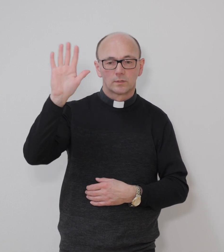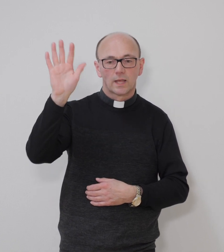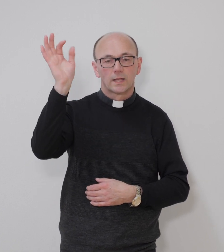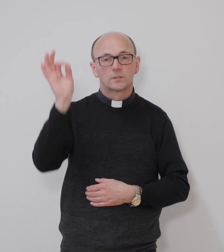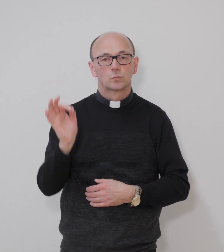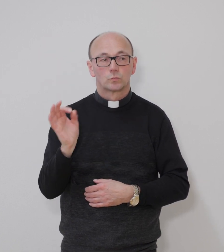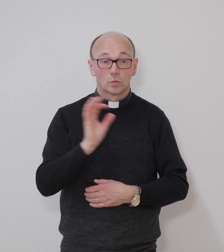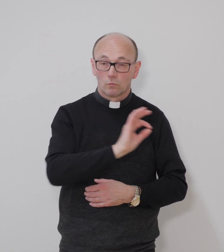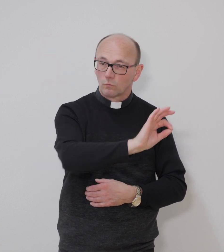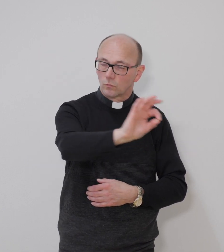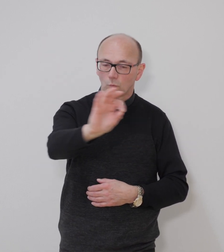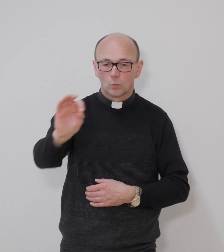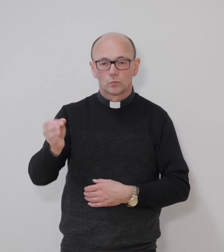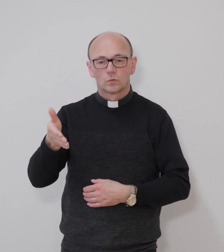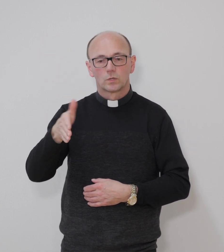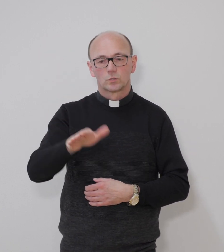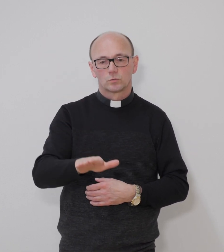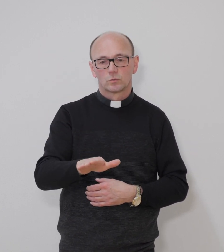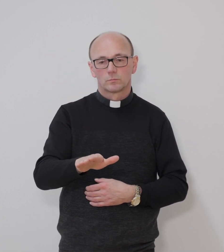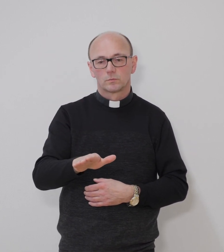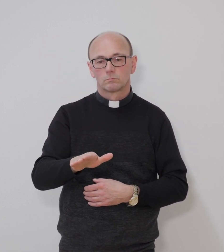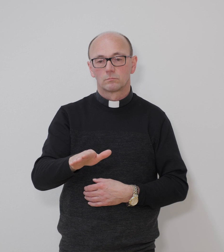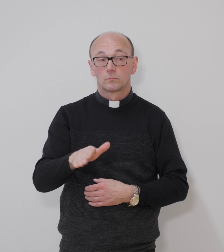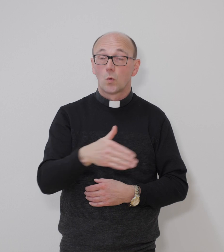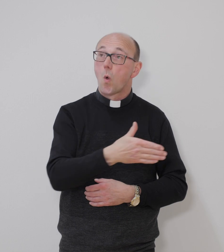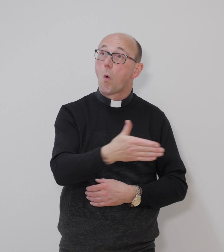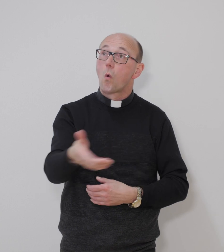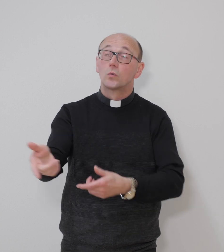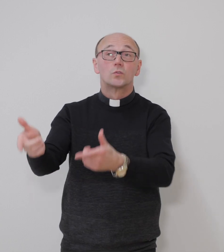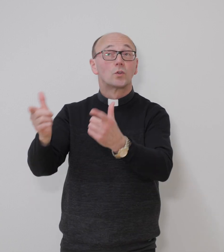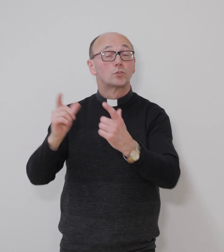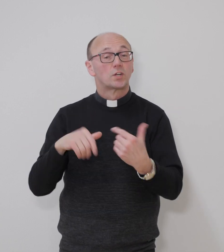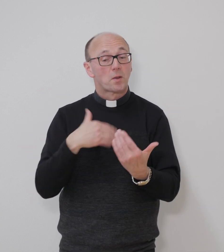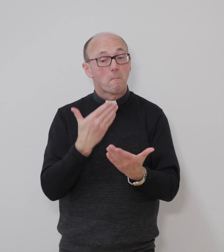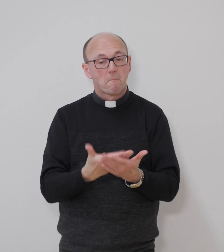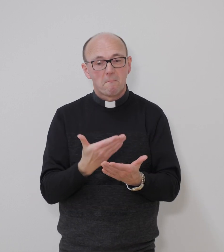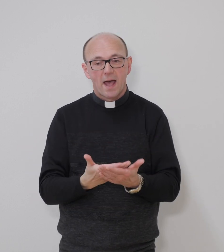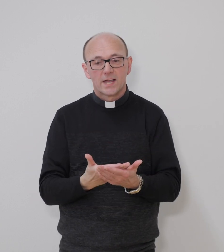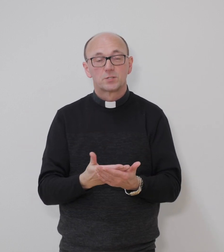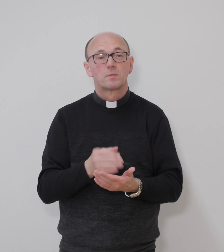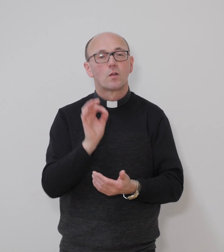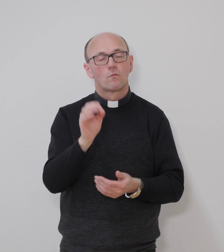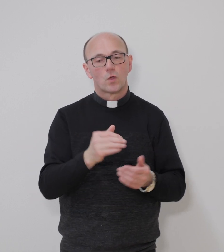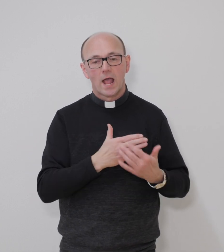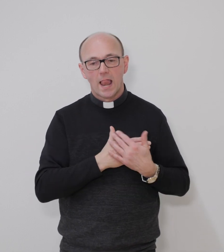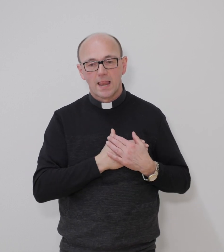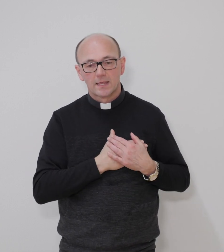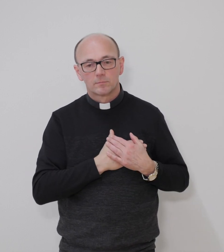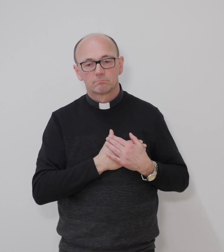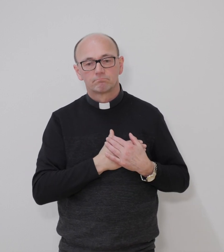Der barmherzige Gott, der seinen Sohn für uns dahingegeben hat und uns in ihm ein Beispiel der Liebe geschenkt